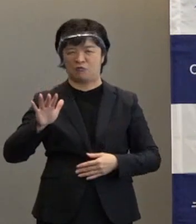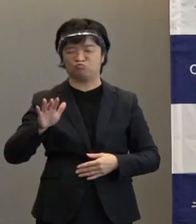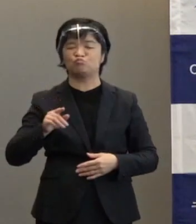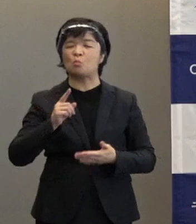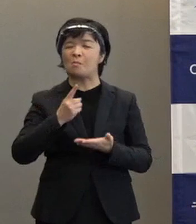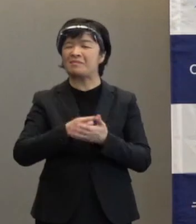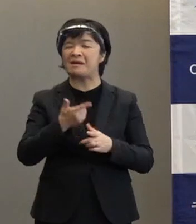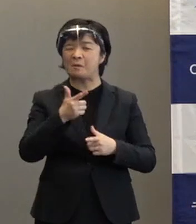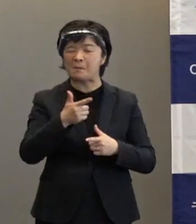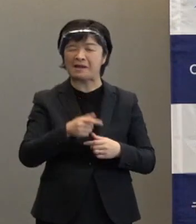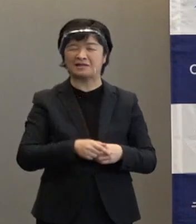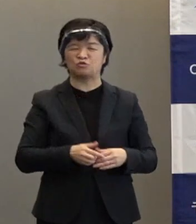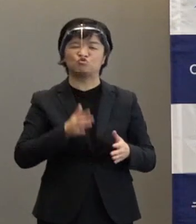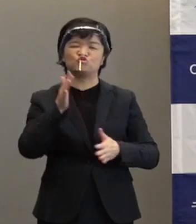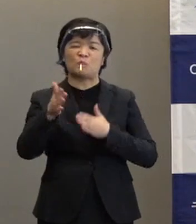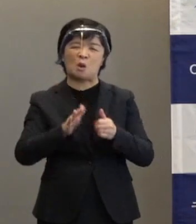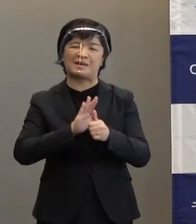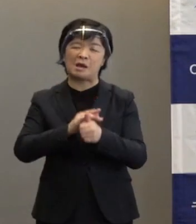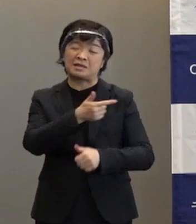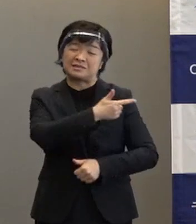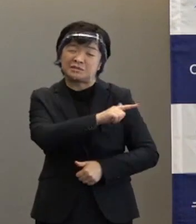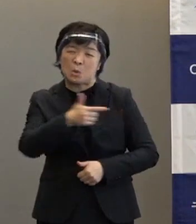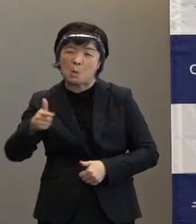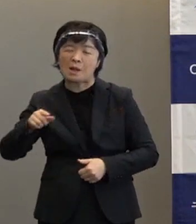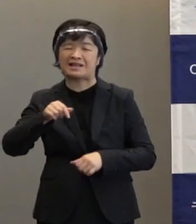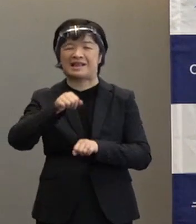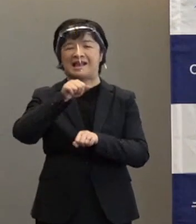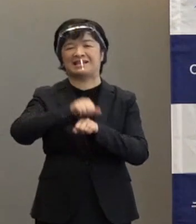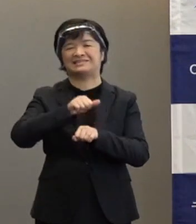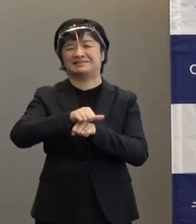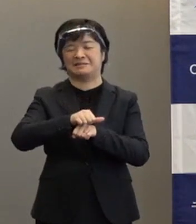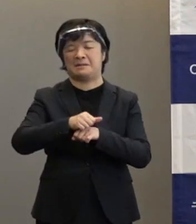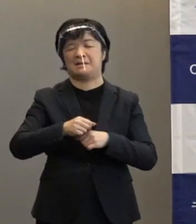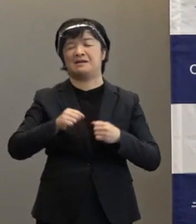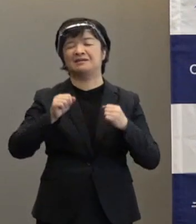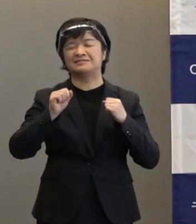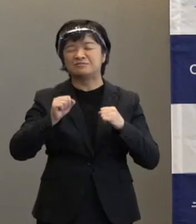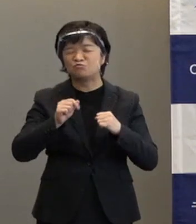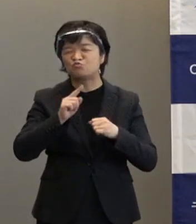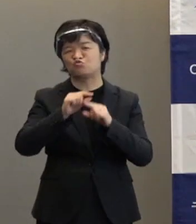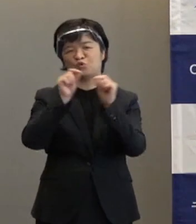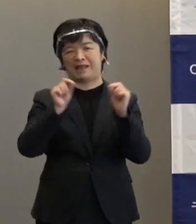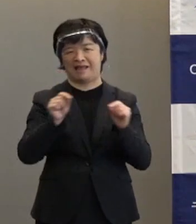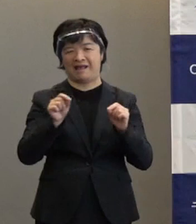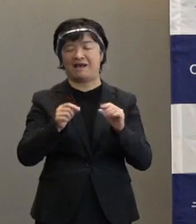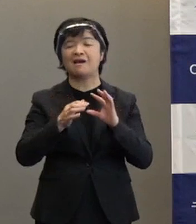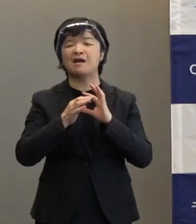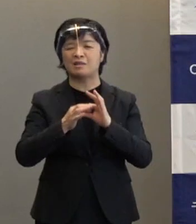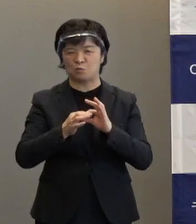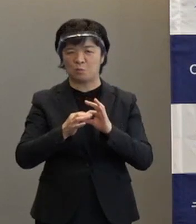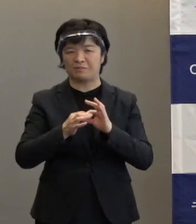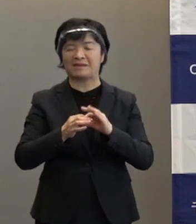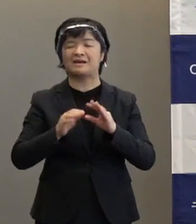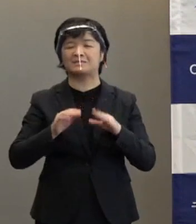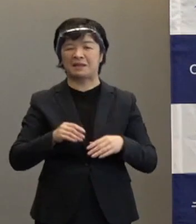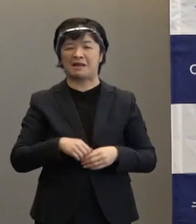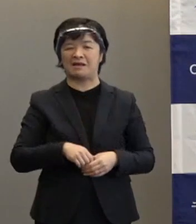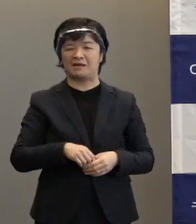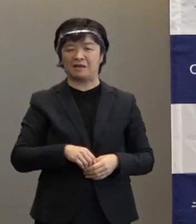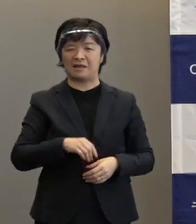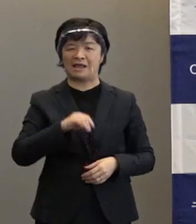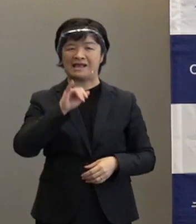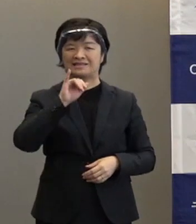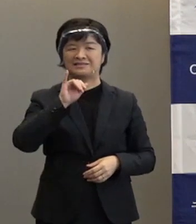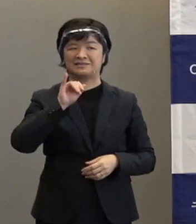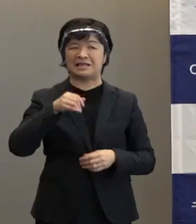多様な人材がいて、初めてスポーツというのは充実をしますので、我々千葉にはそういう意味で、JFA のナショナルフットボールセン